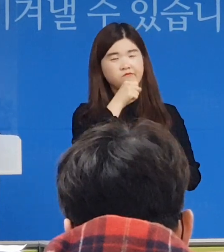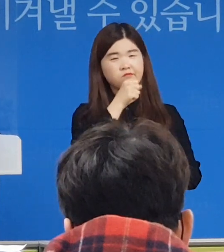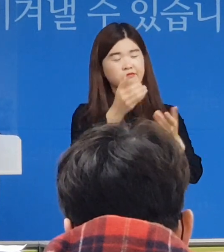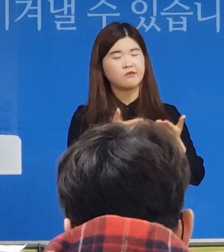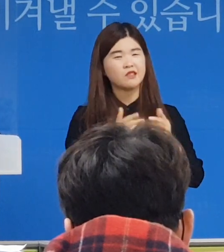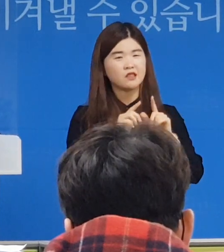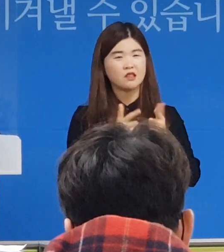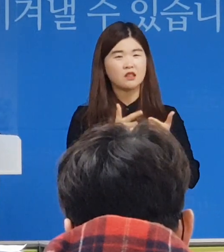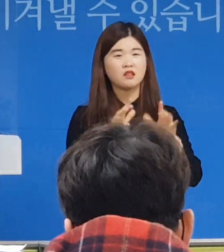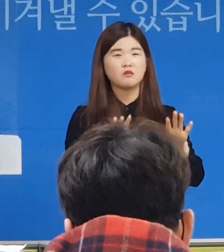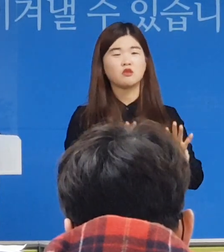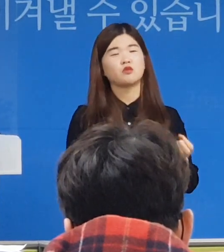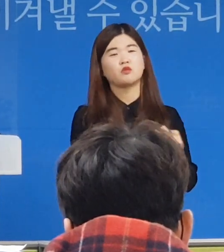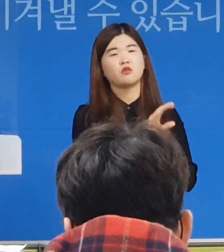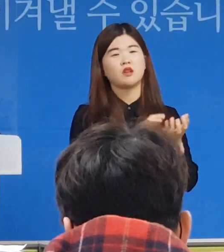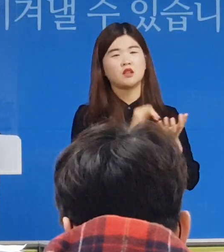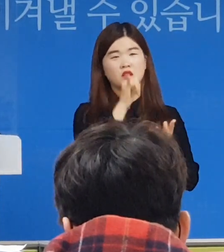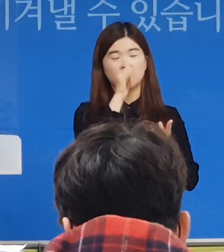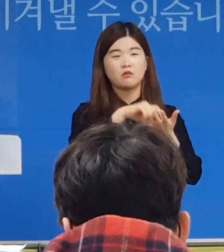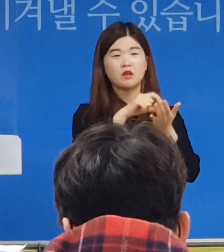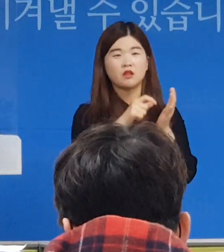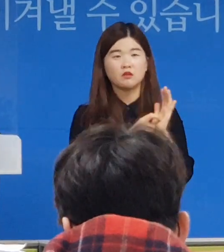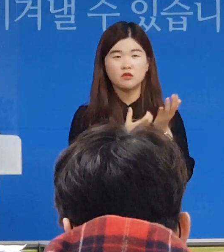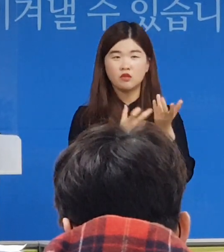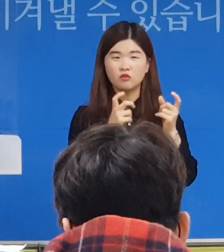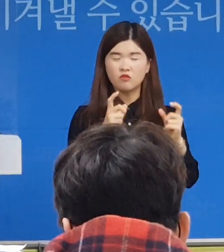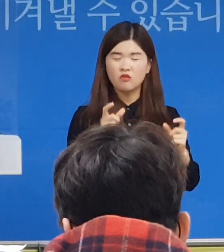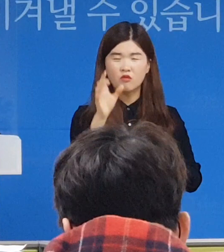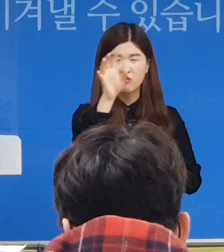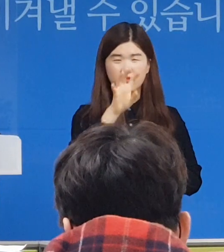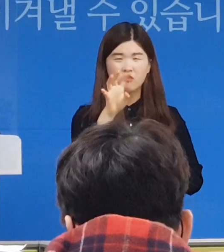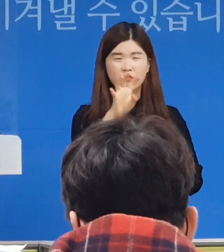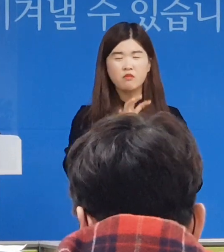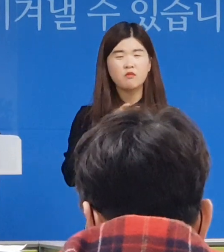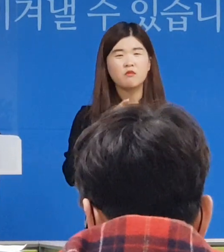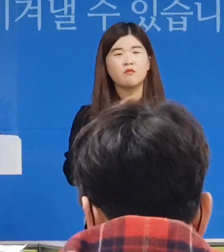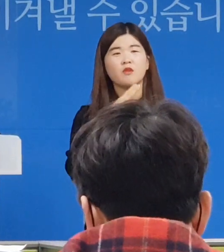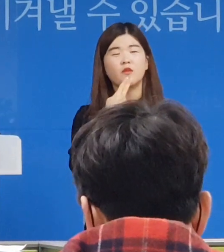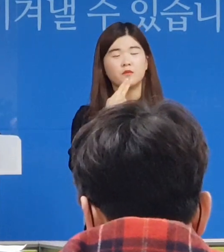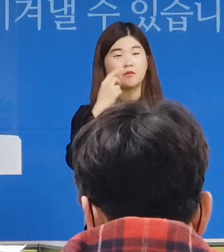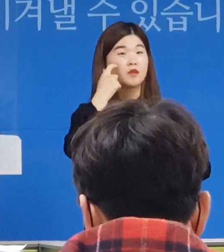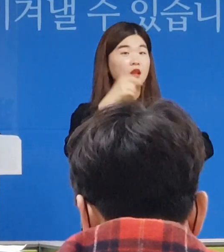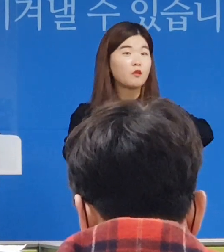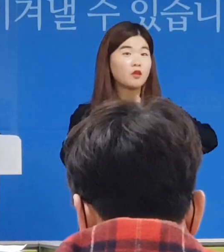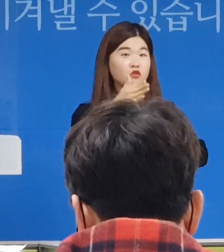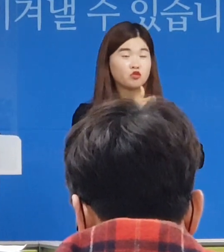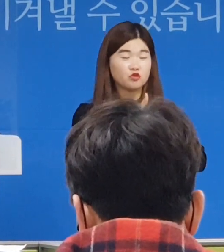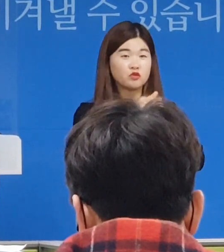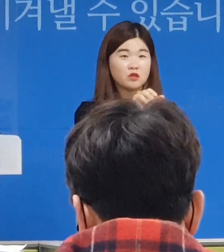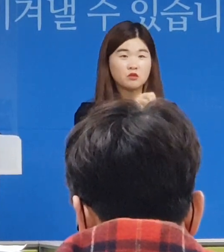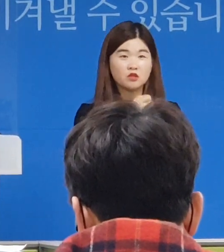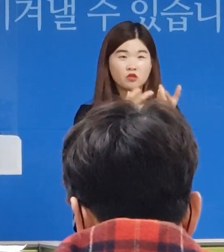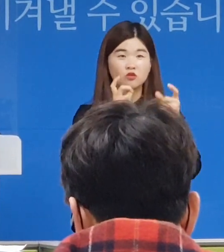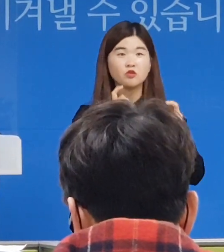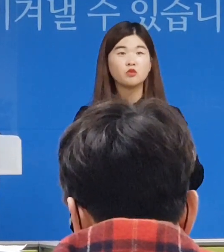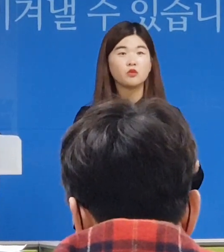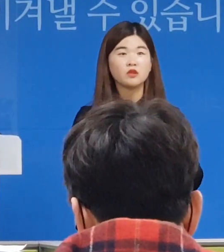않아 이번 논란이 있었던 만큼 동일한 상황이 반복되지 않도록 해나갈 계획입니다. 참고로 제주도